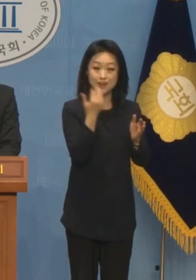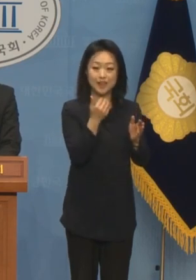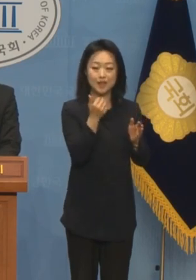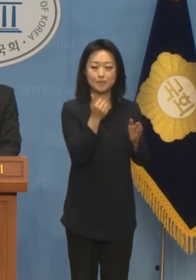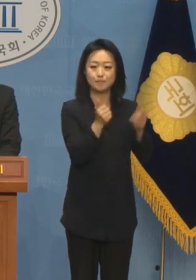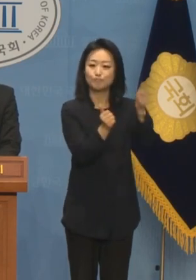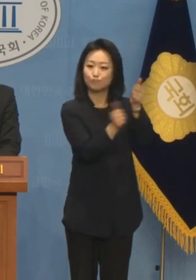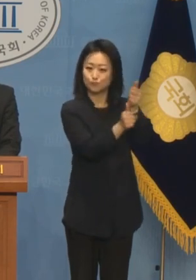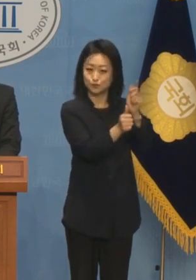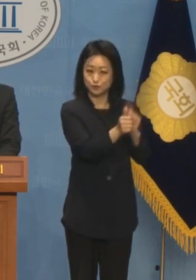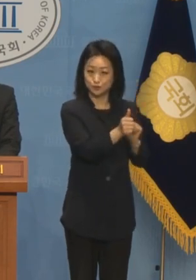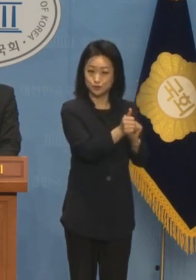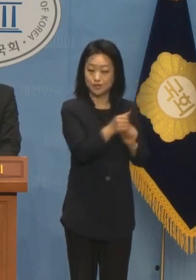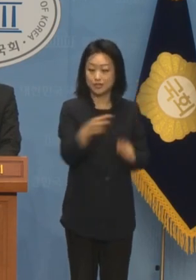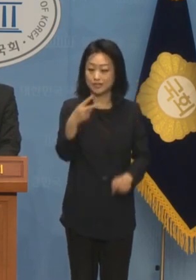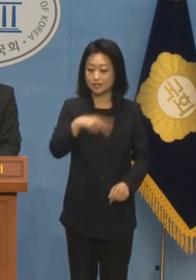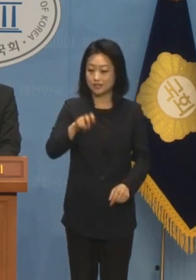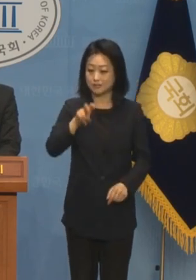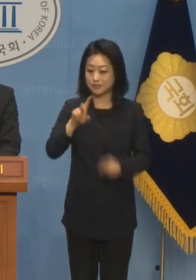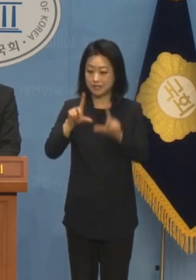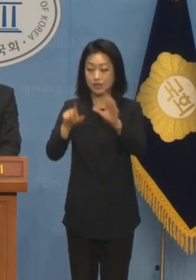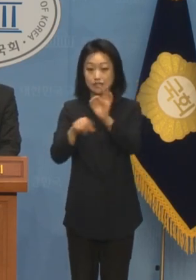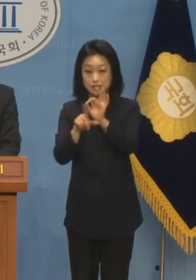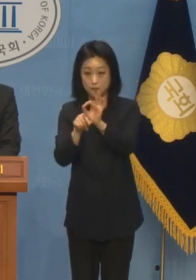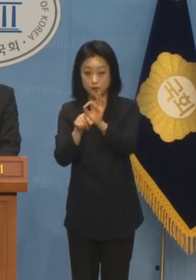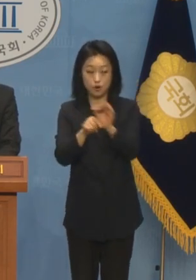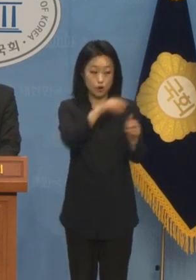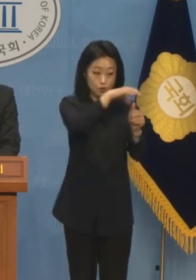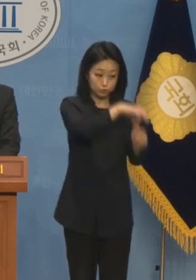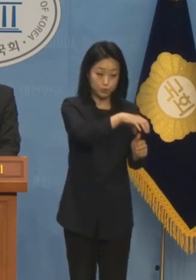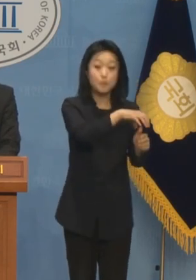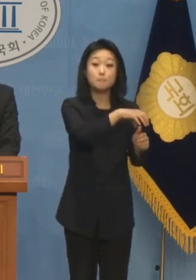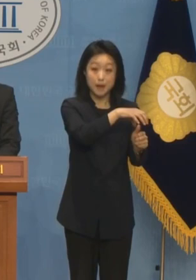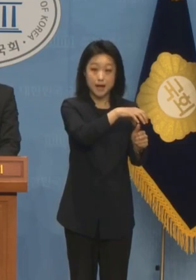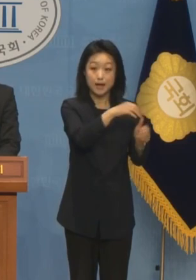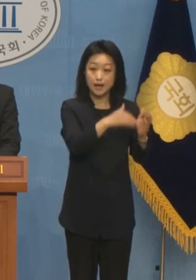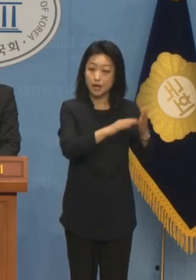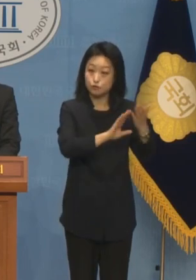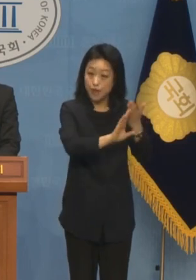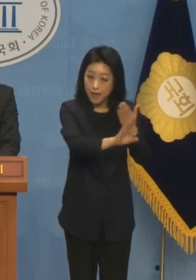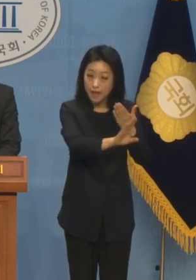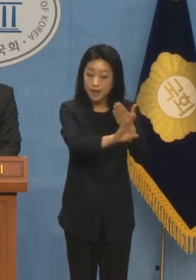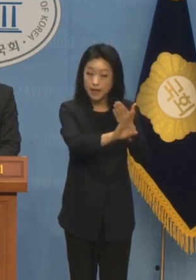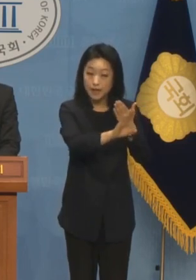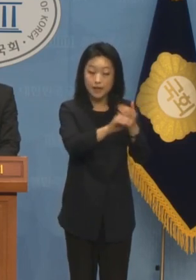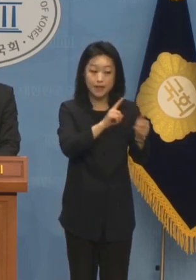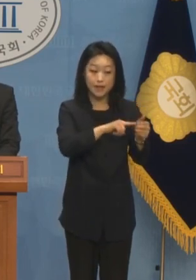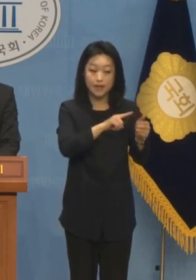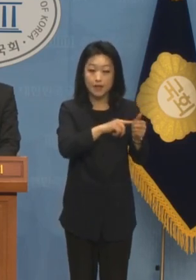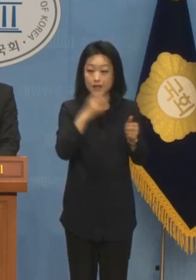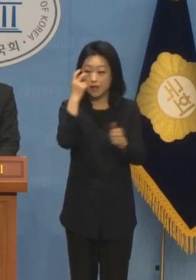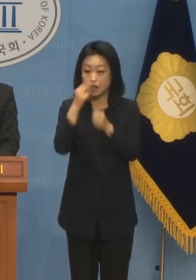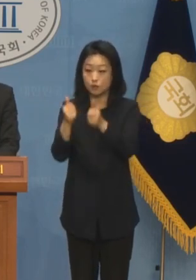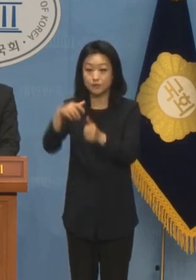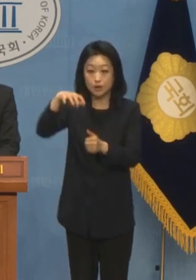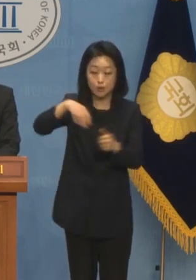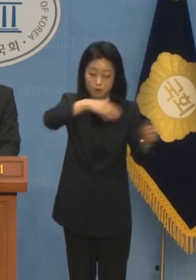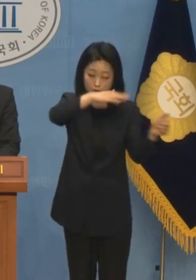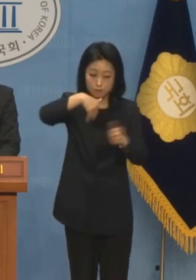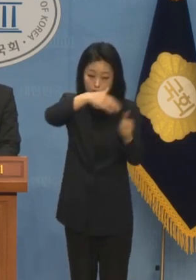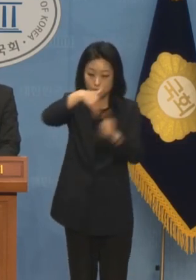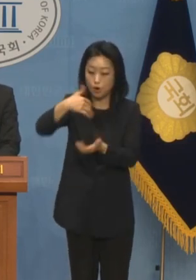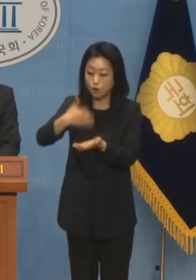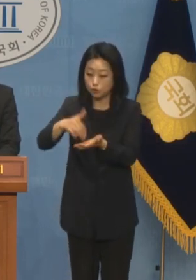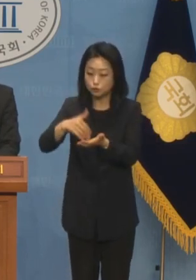검찰은 2022년 10월 이 전 부지사가 구속된 이후 이 전 부지사를 검찰청으로 72번이나